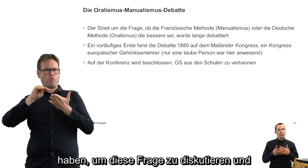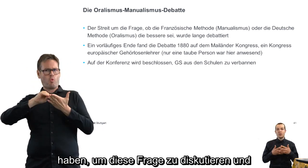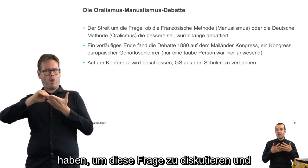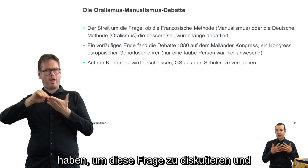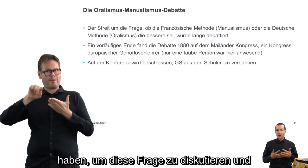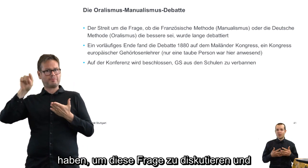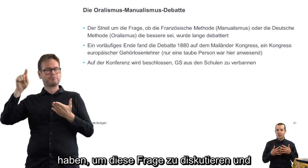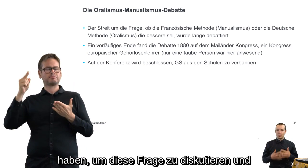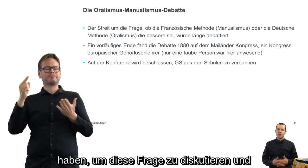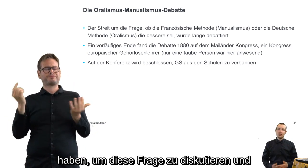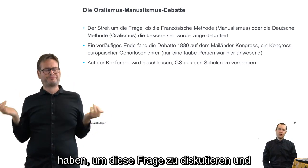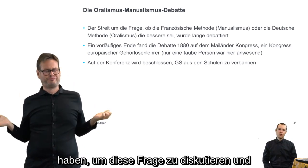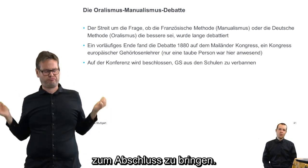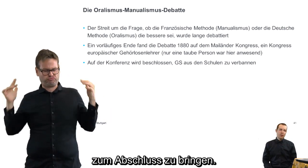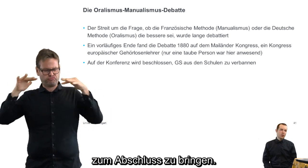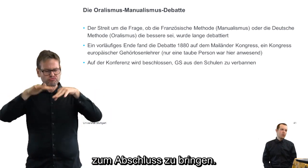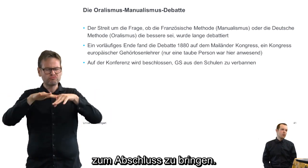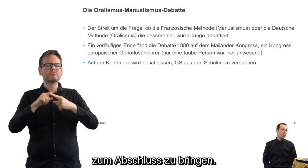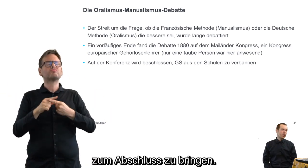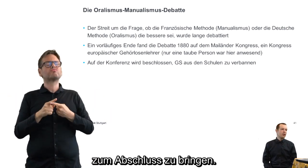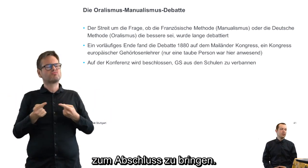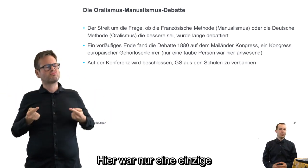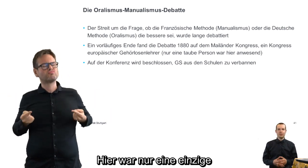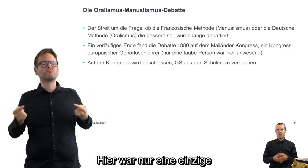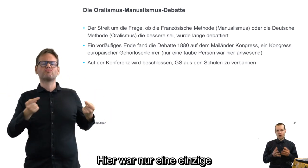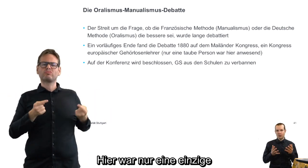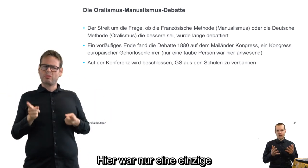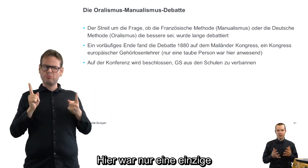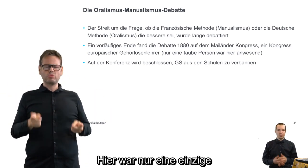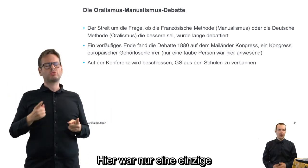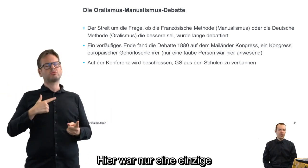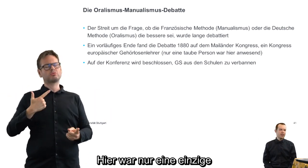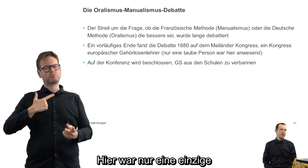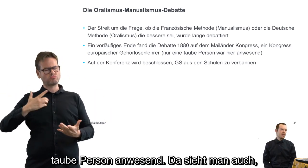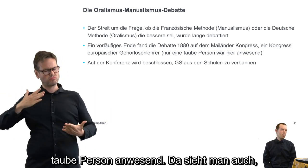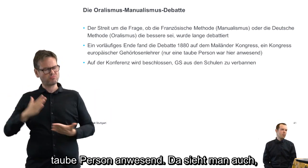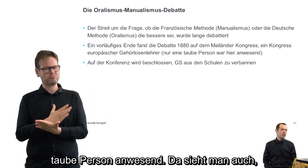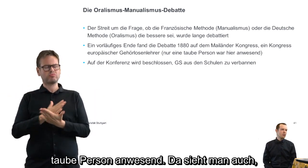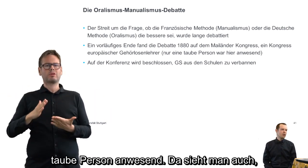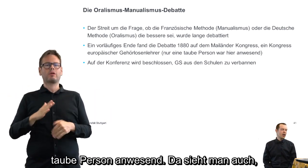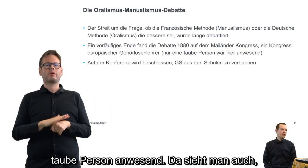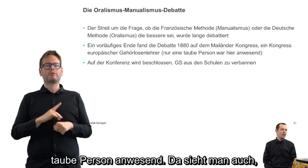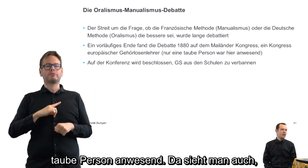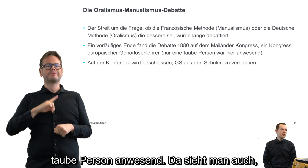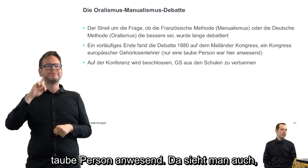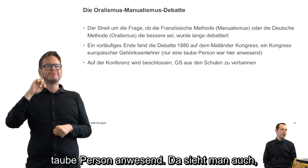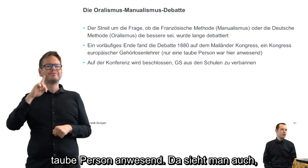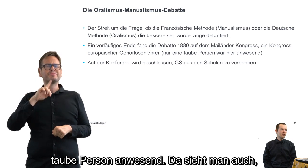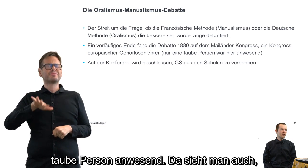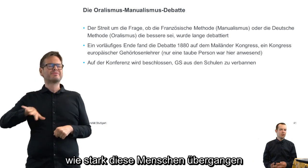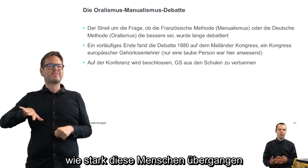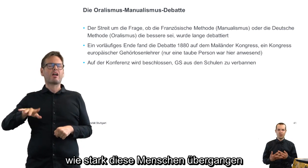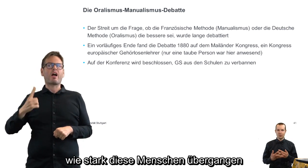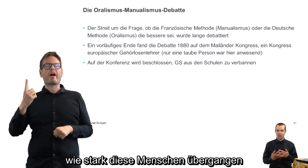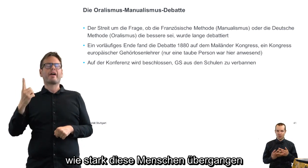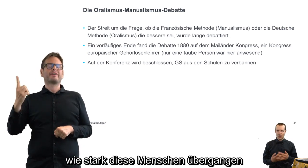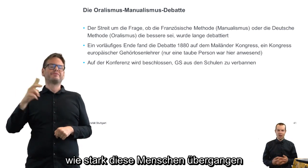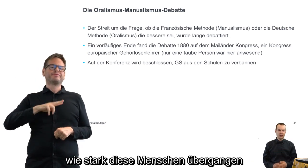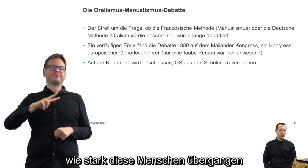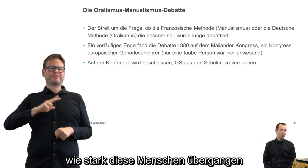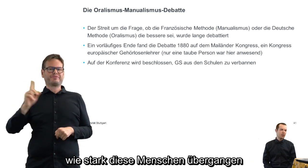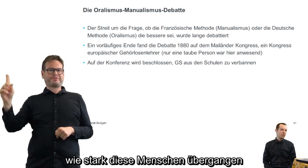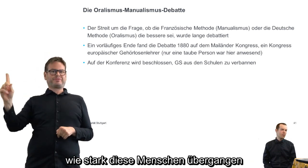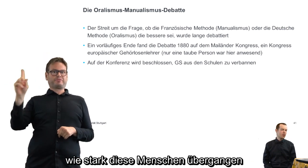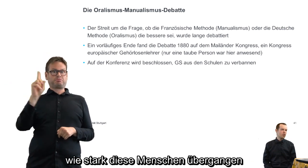um diese Frage zu diskutieren und zum Abschluss zu bringen. Es war auch wieder hier nur eine einzige taube Person anwesend. Da sieht man auch, wie